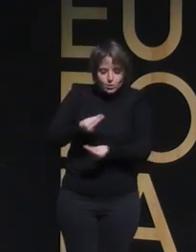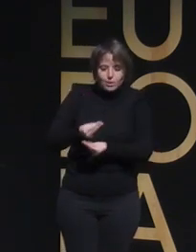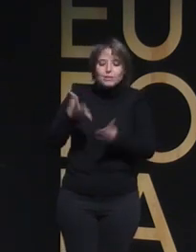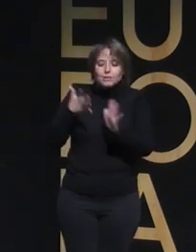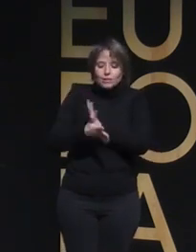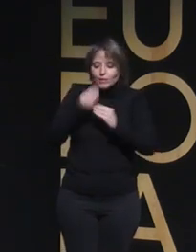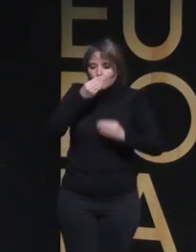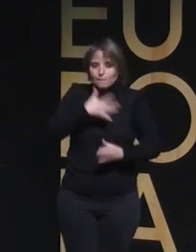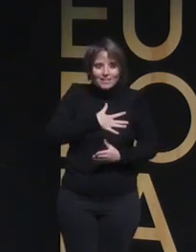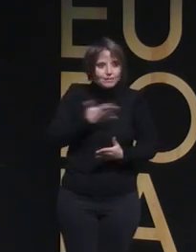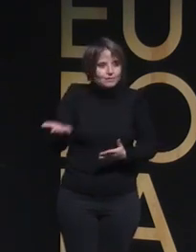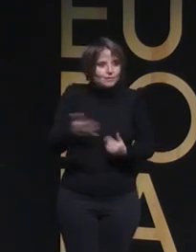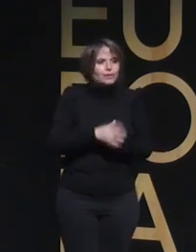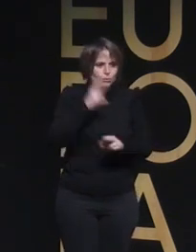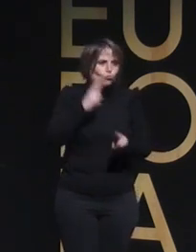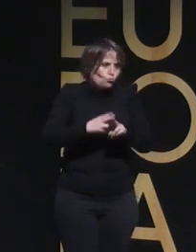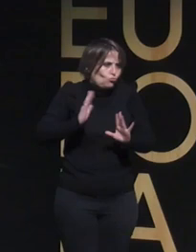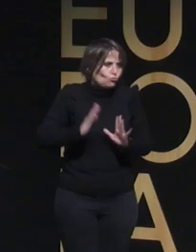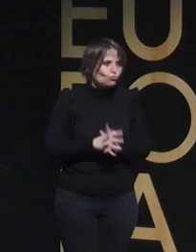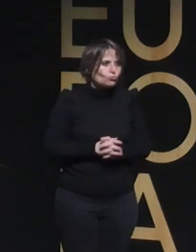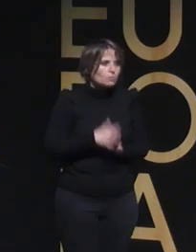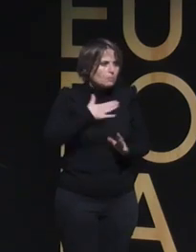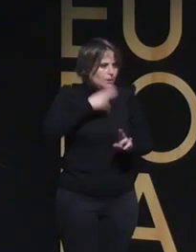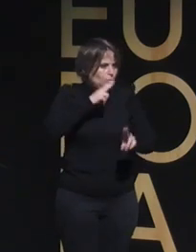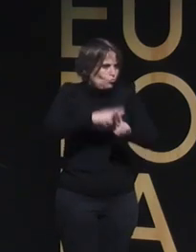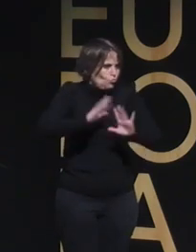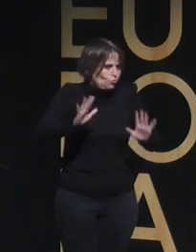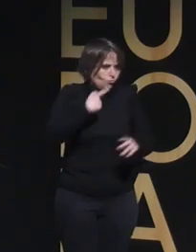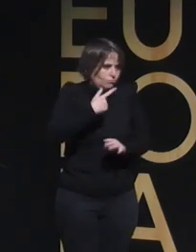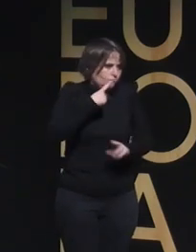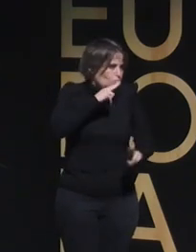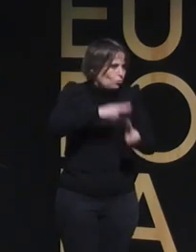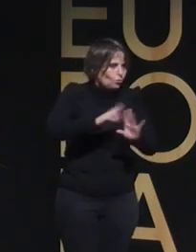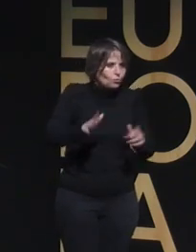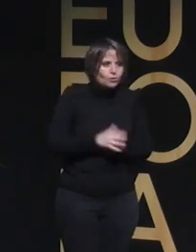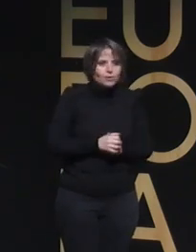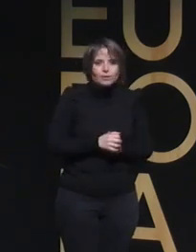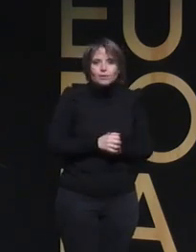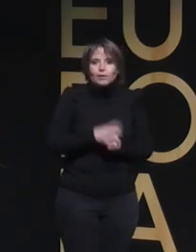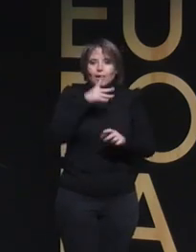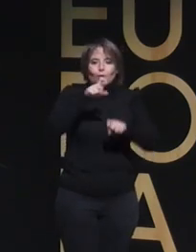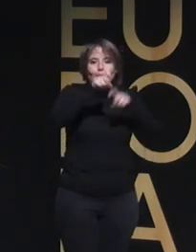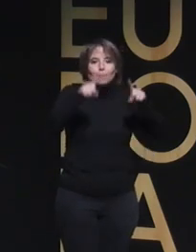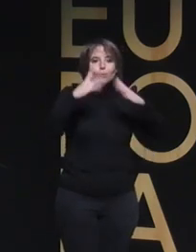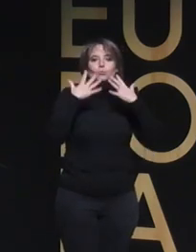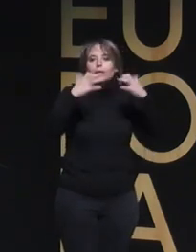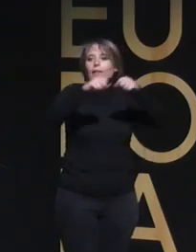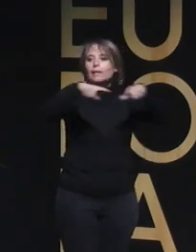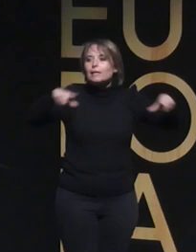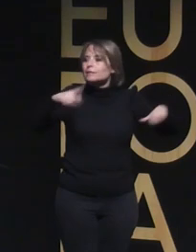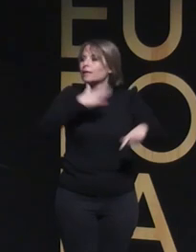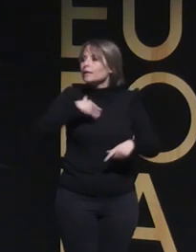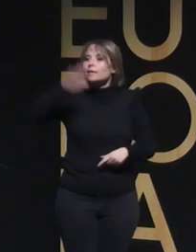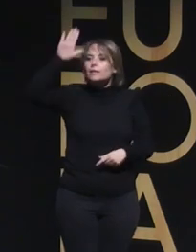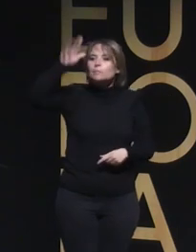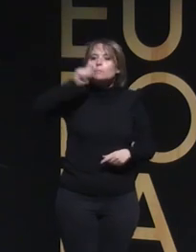va a venir bien, ¿no? Y es duro. Para mí es muy duro, vamos. Yo creo que tiene que ser muy duro. Creo que, vamos a ir a la pregunta de la sala. ¿Quién quería preguntar